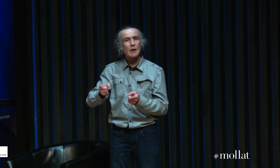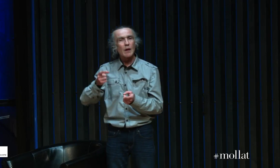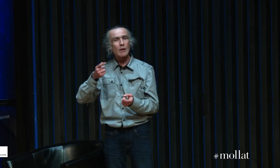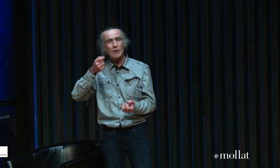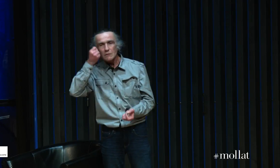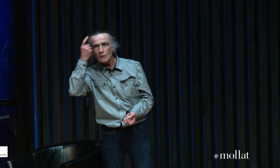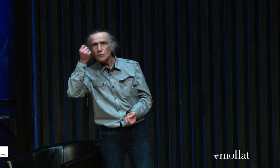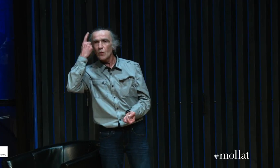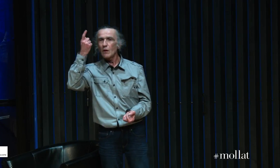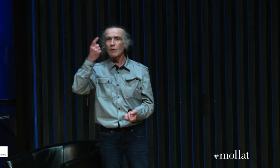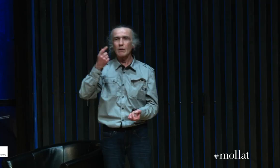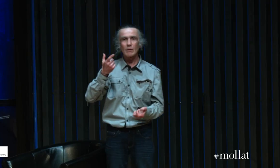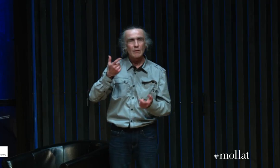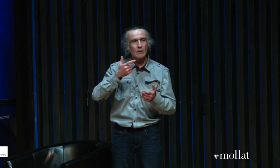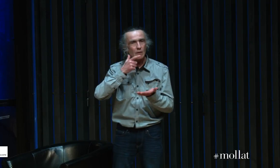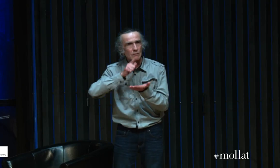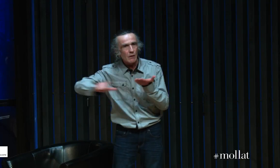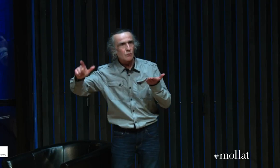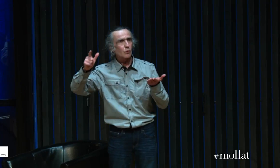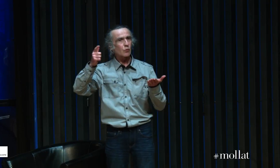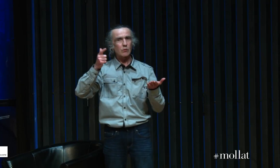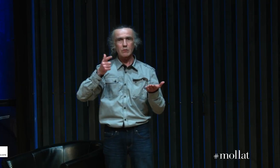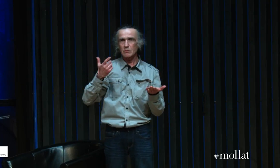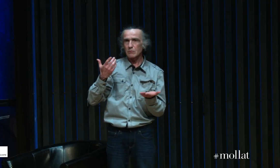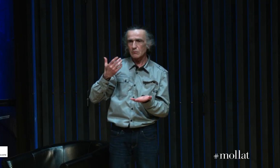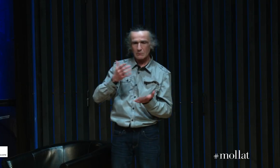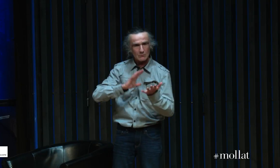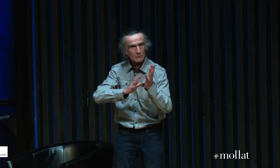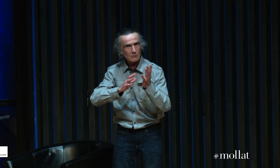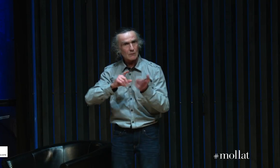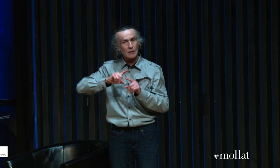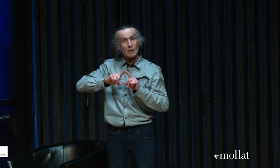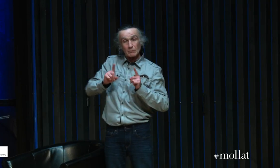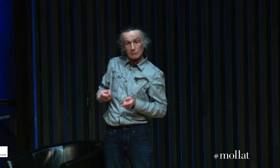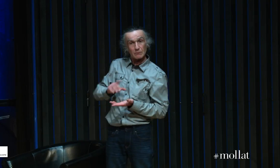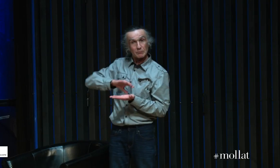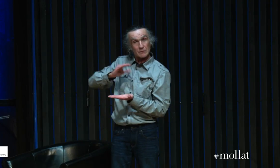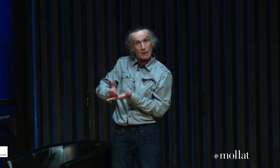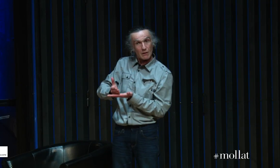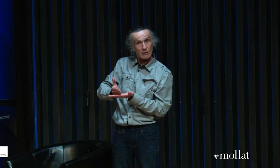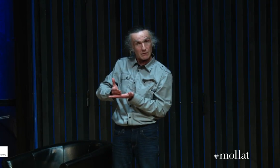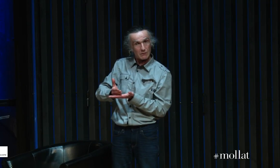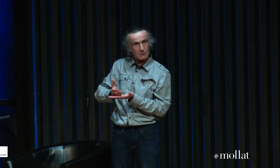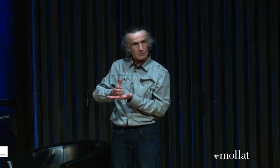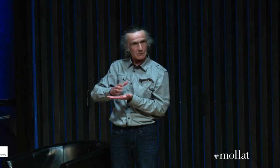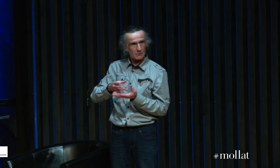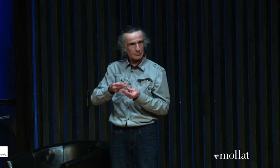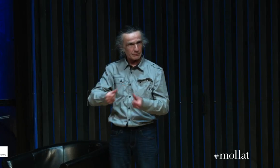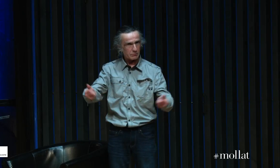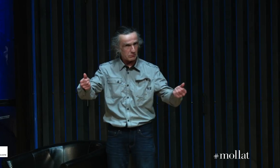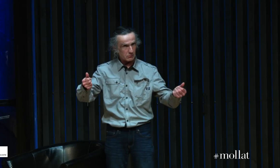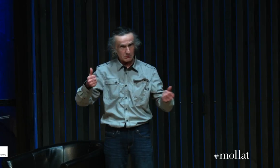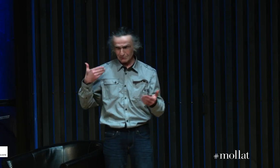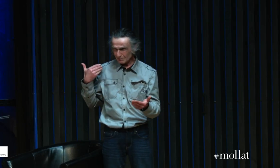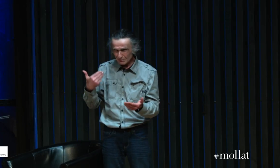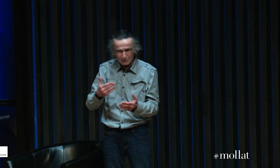autres ouvrages n'étaient plus là. En fait, c'est vrai qu'il y avait de la littérature, il y avait de la langue des signes, mais bien sûr,